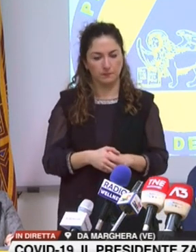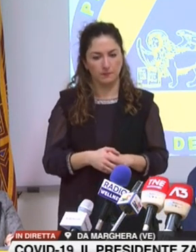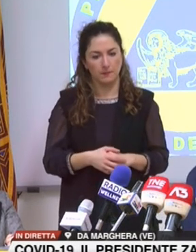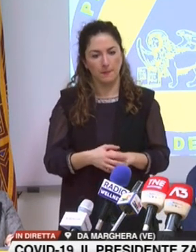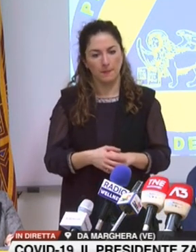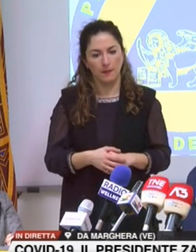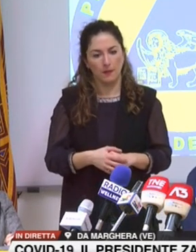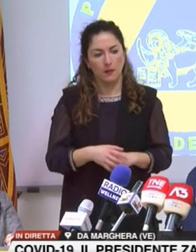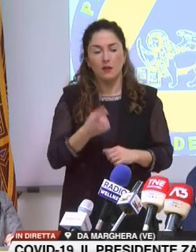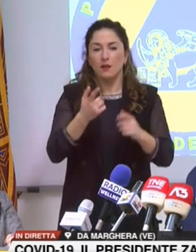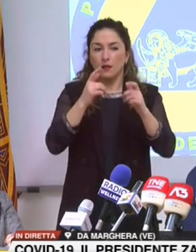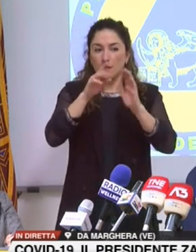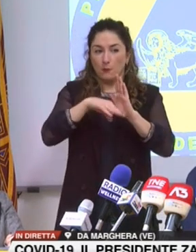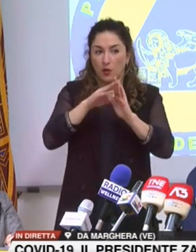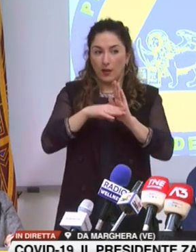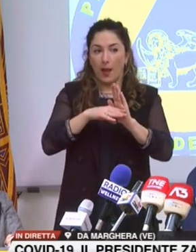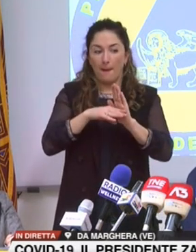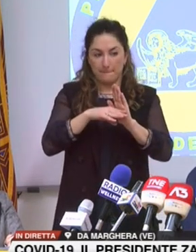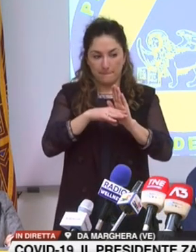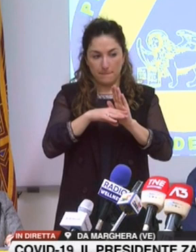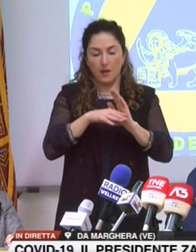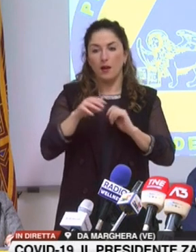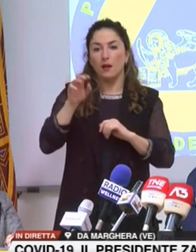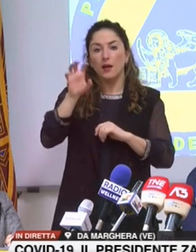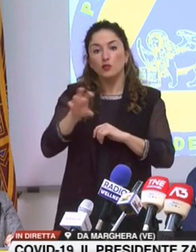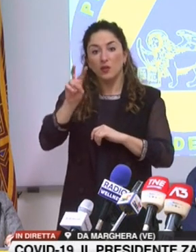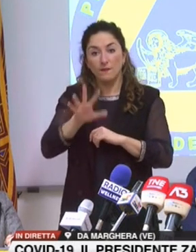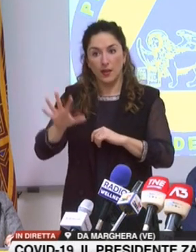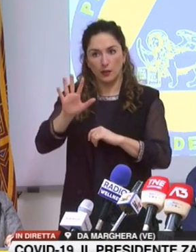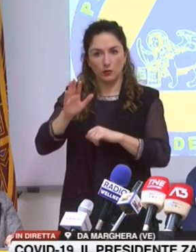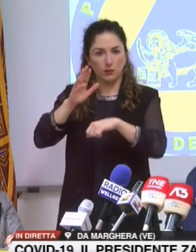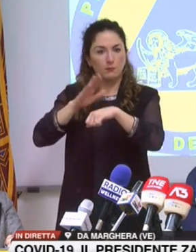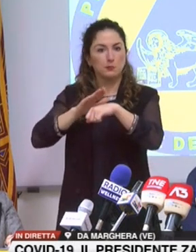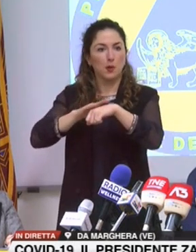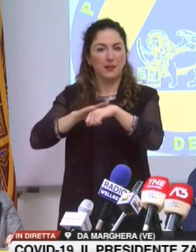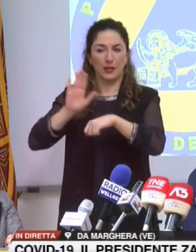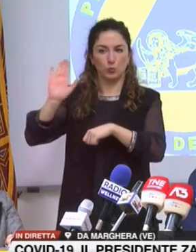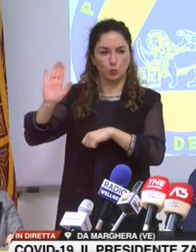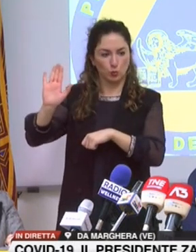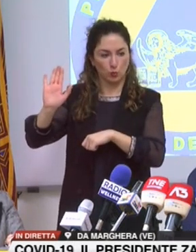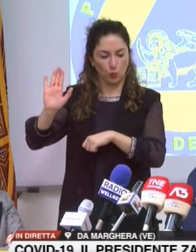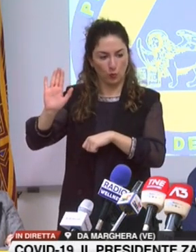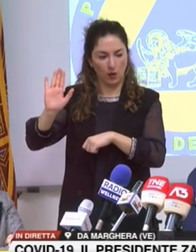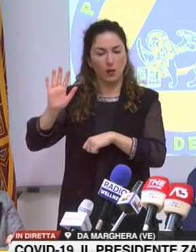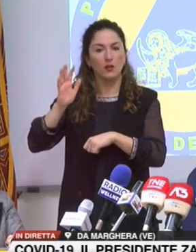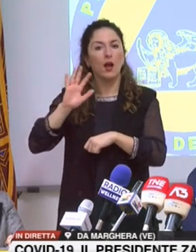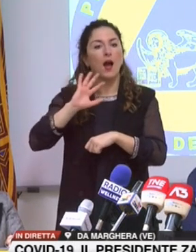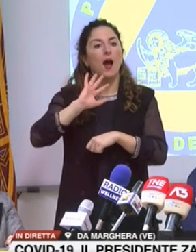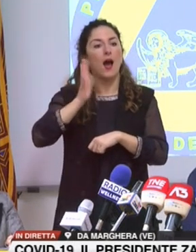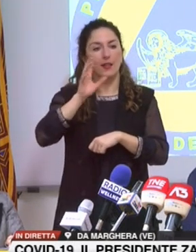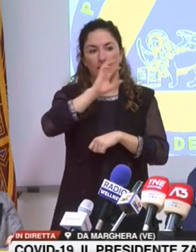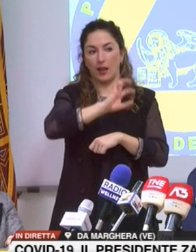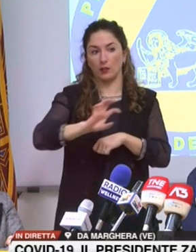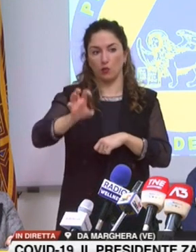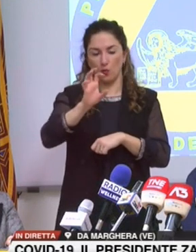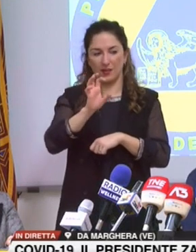Intanto mi preme dire che è un software che è di proprietà intellettuale della Regione del Veneto, e che è stato già concesso in riuso ad altre realtà